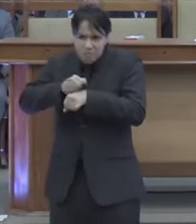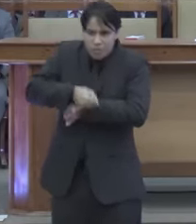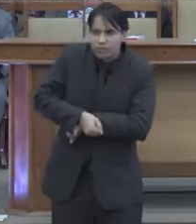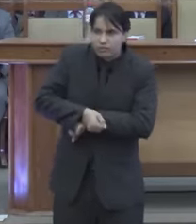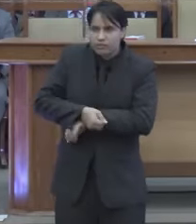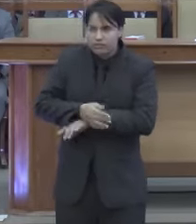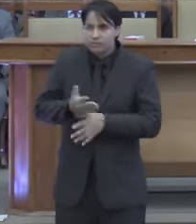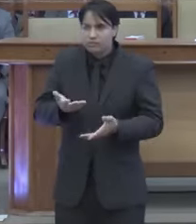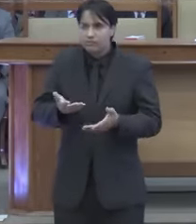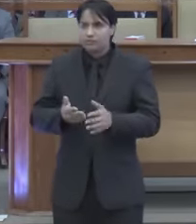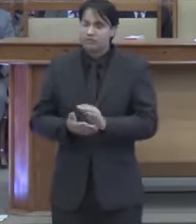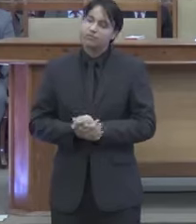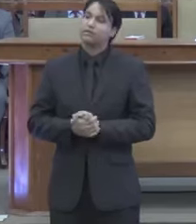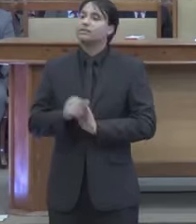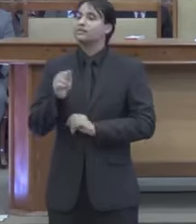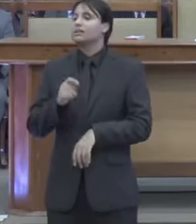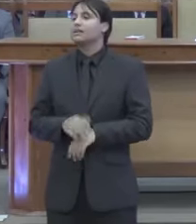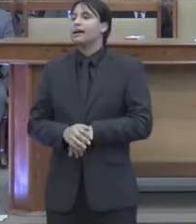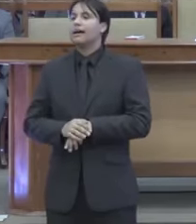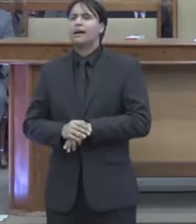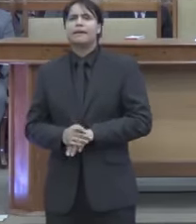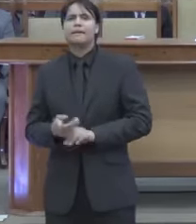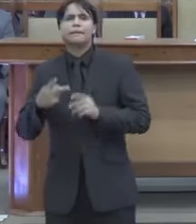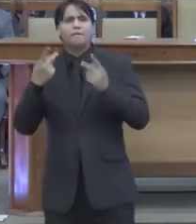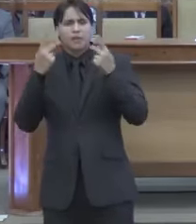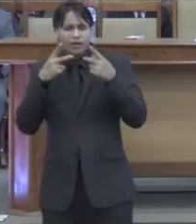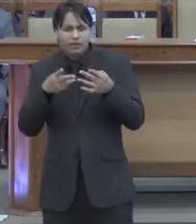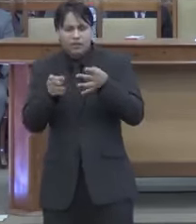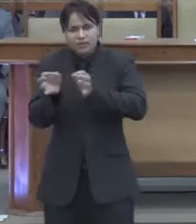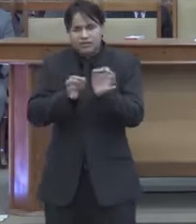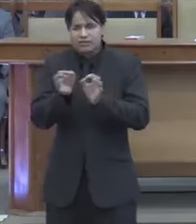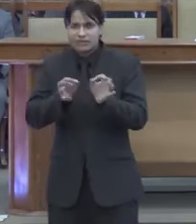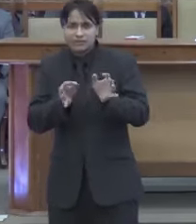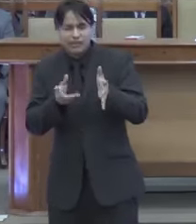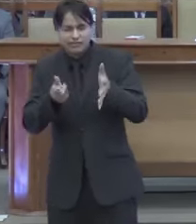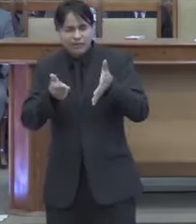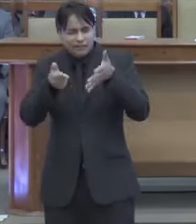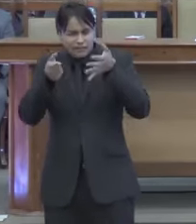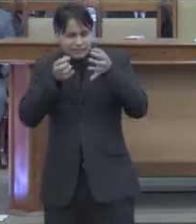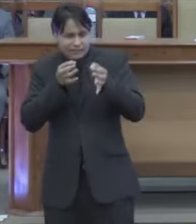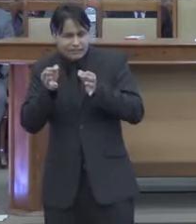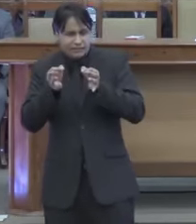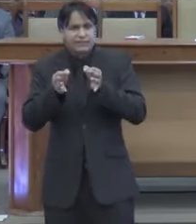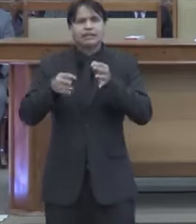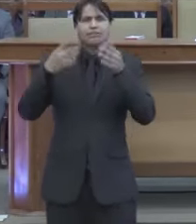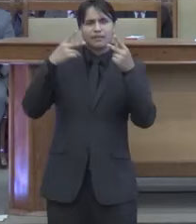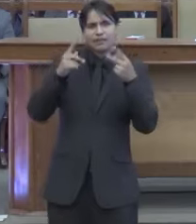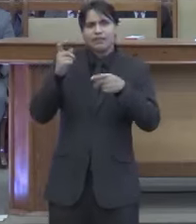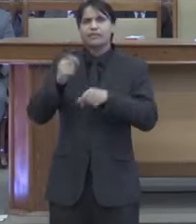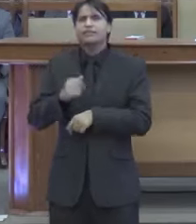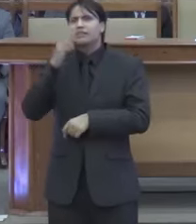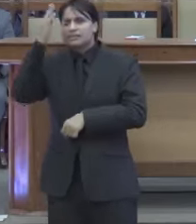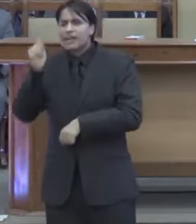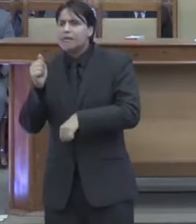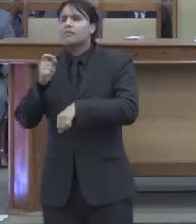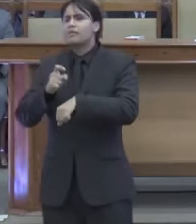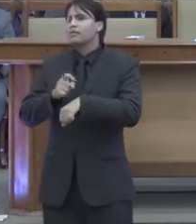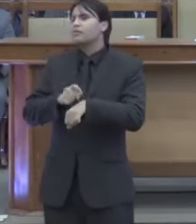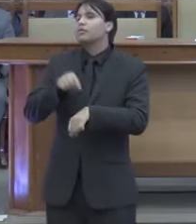assim? Aí o pregador, ele programa para ele te levar ao ápice. É assim, ele sabe onde é o ponto que tu